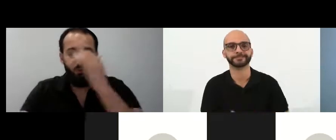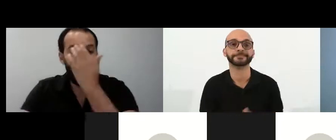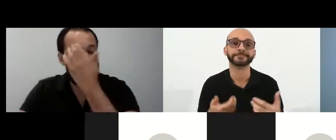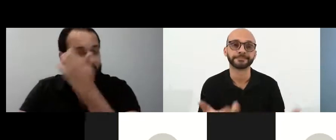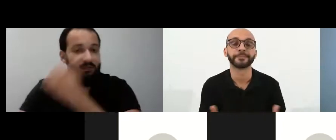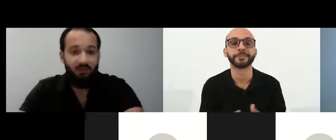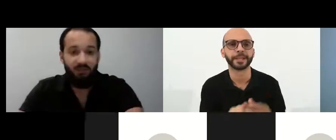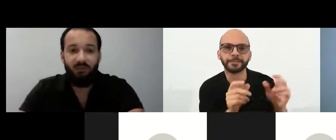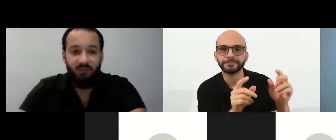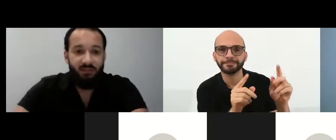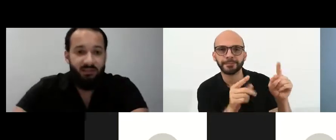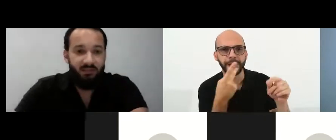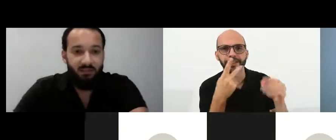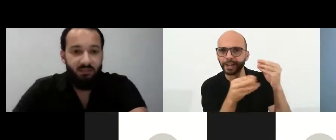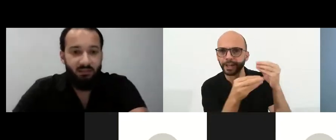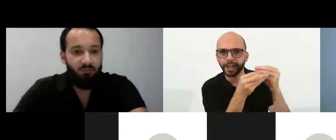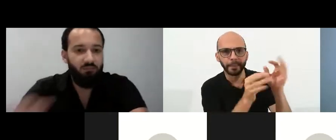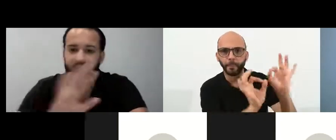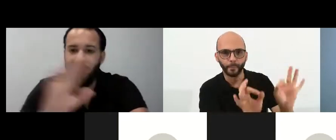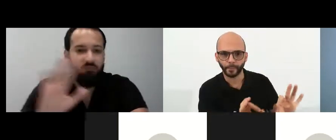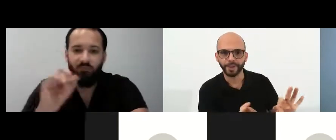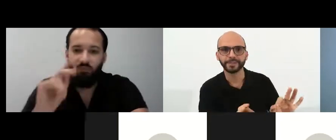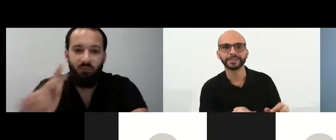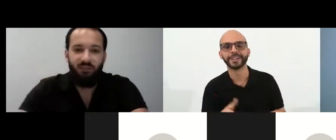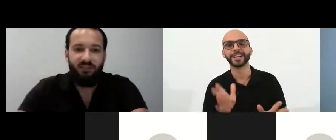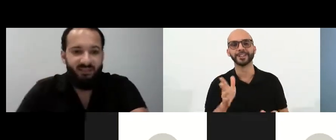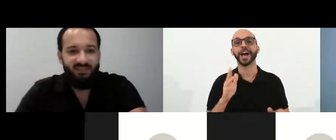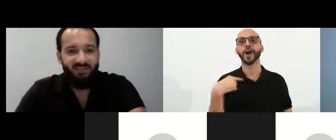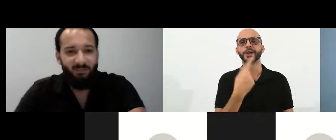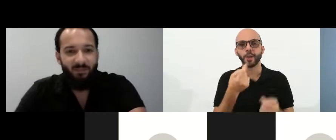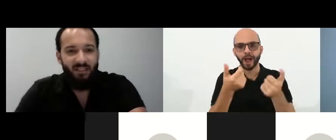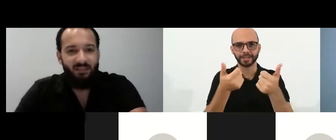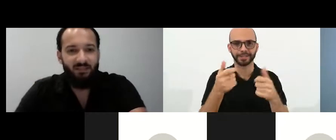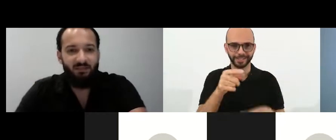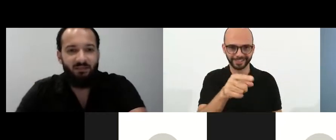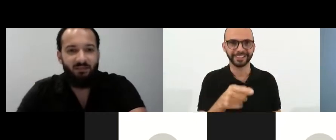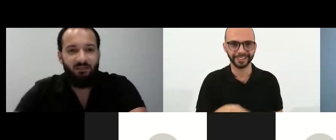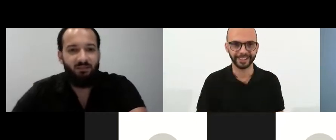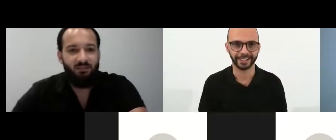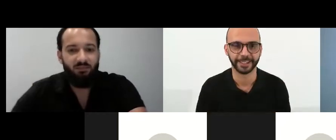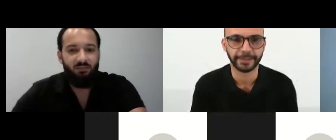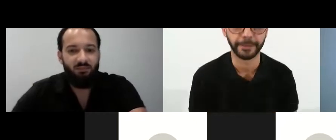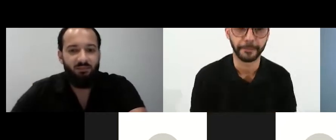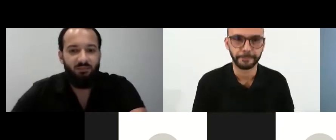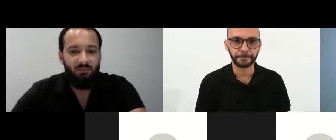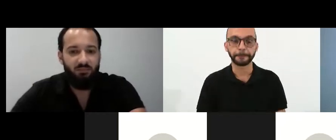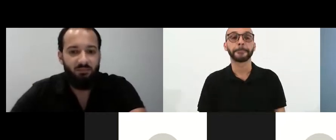doenças ou não. Então nós precisamos nos adaptar. Alguém mais quer complementar alguma coisa?